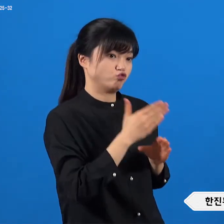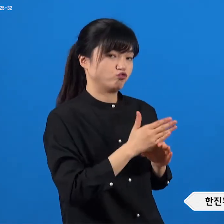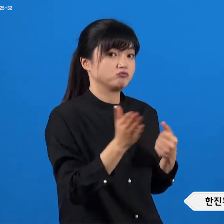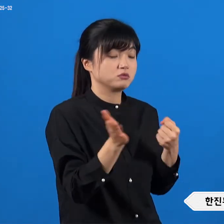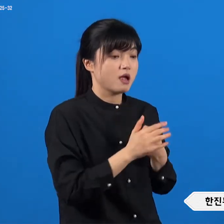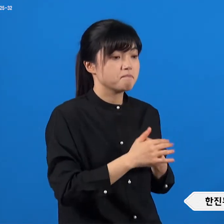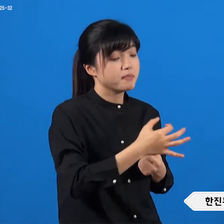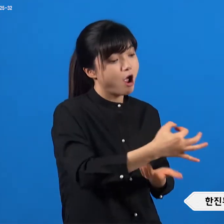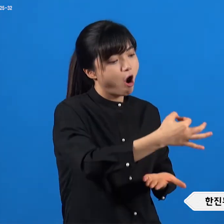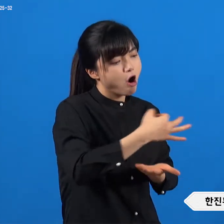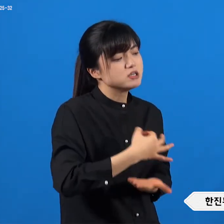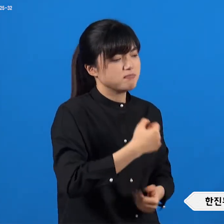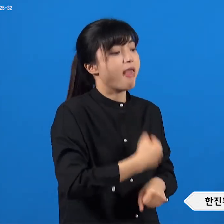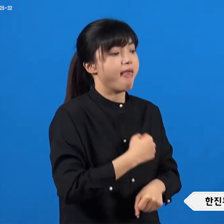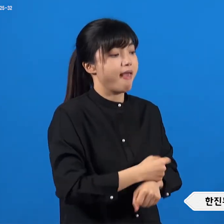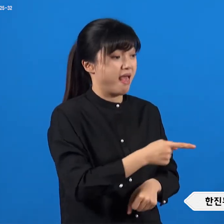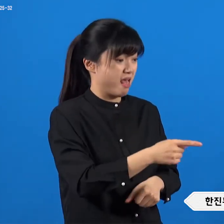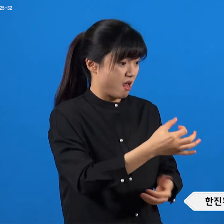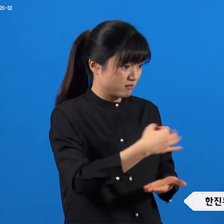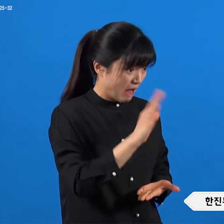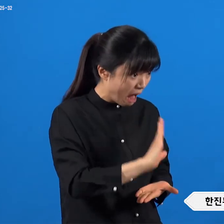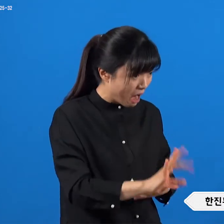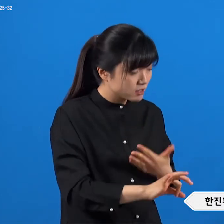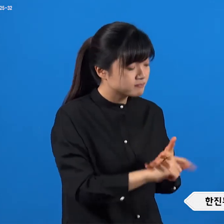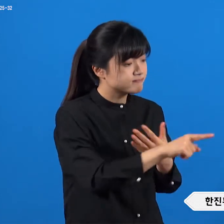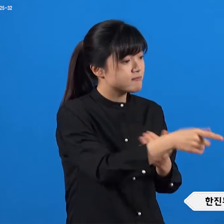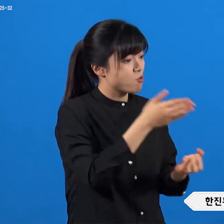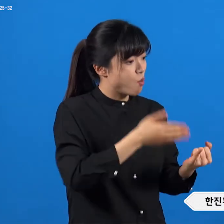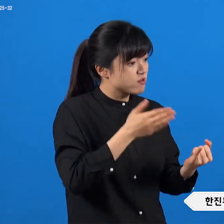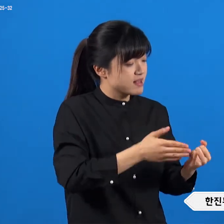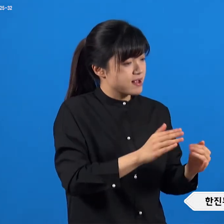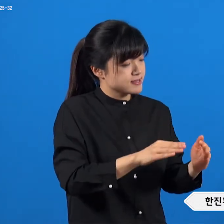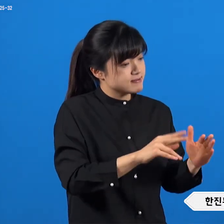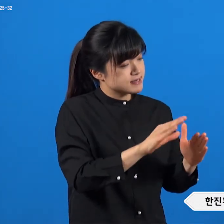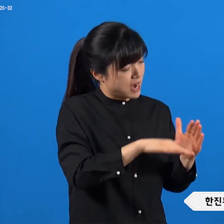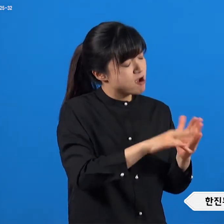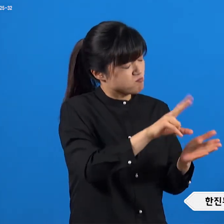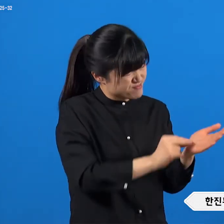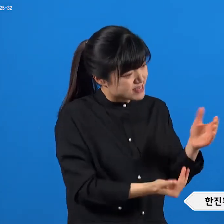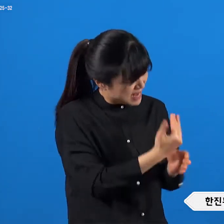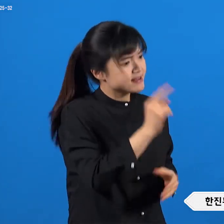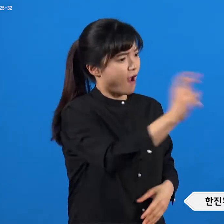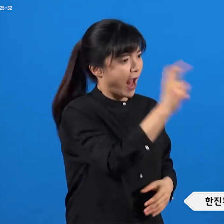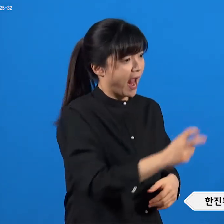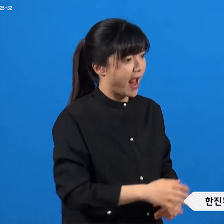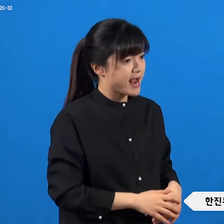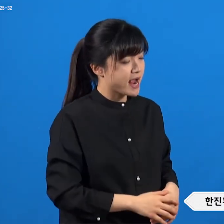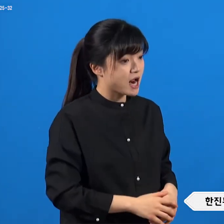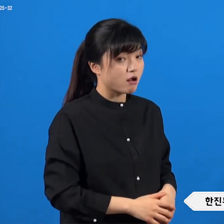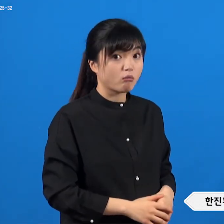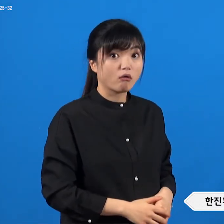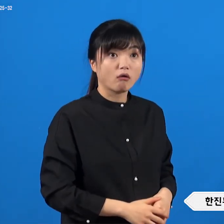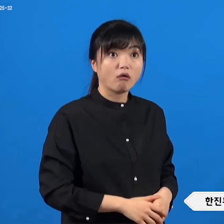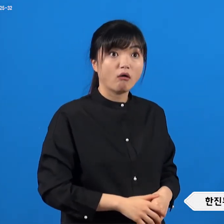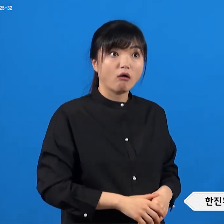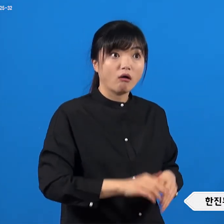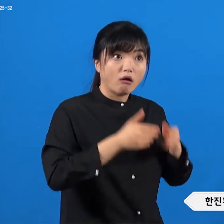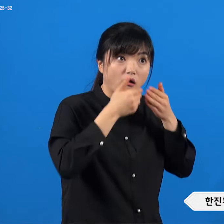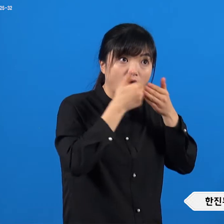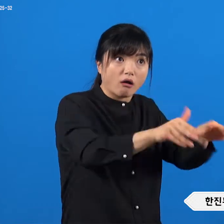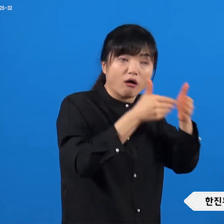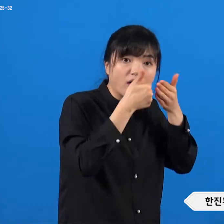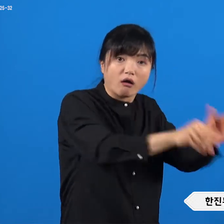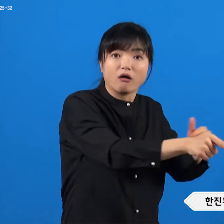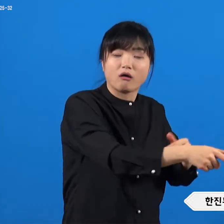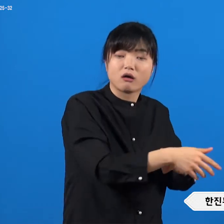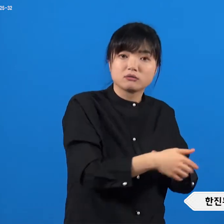건축하는데 건축원금 하라고, 안 하면 권사님 신상에 안 좋은 일이 생길지 모른다, 자꾸